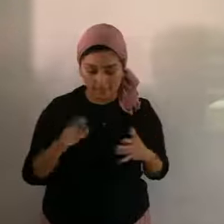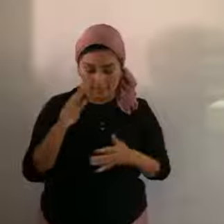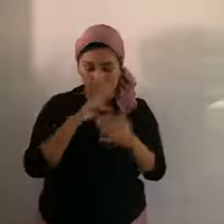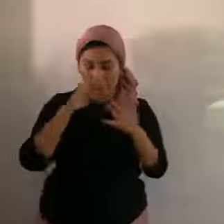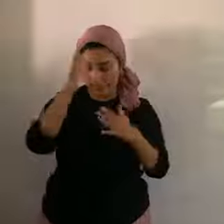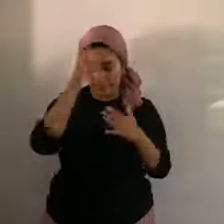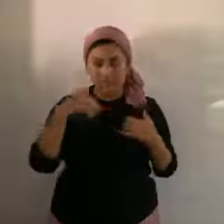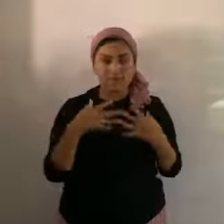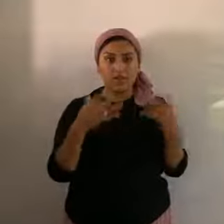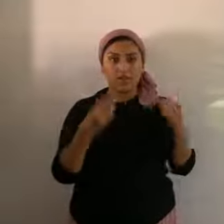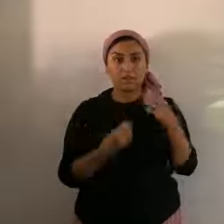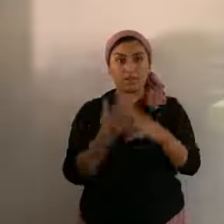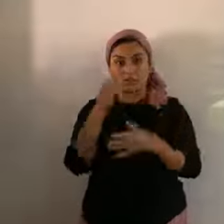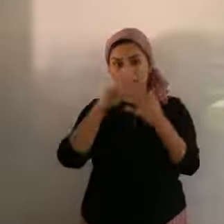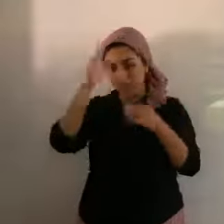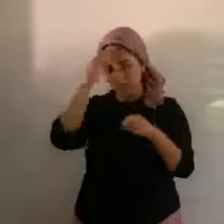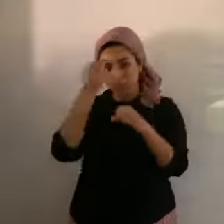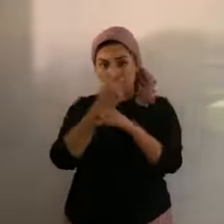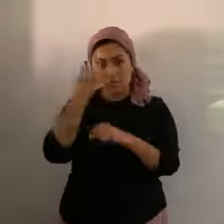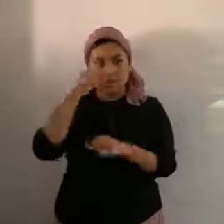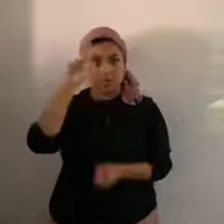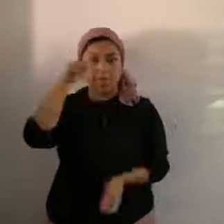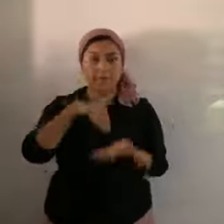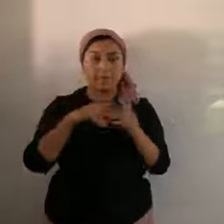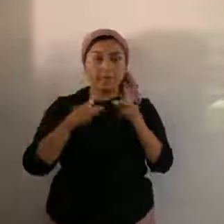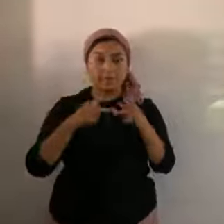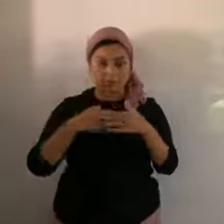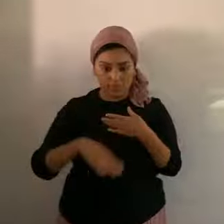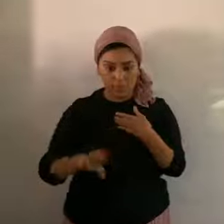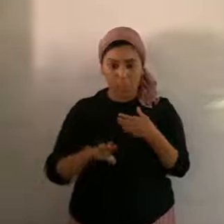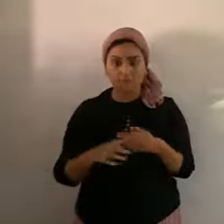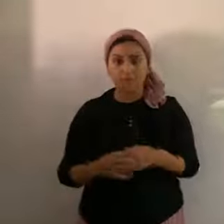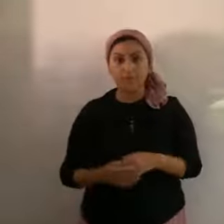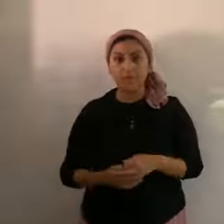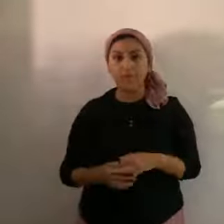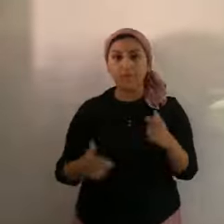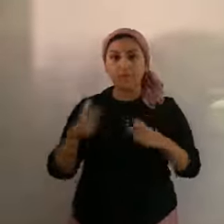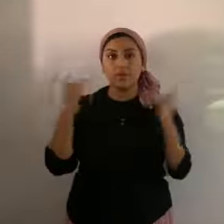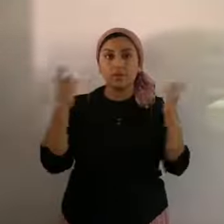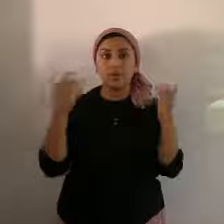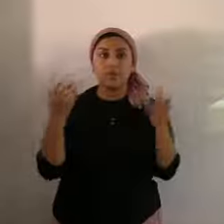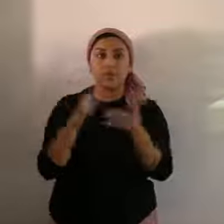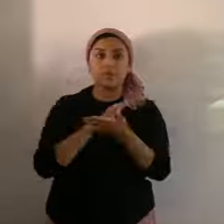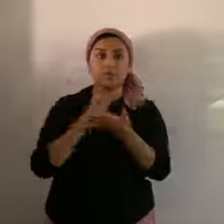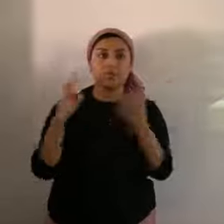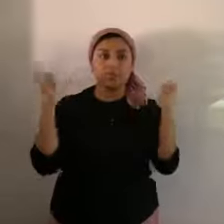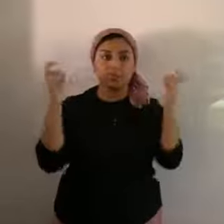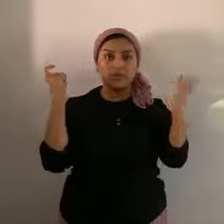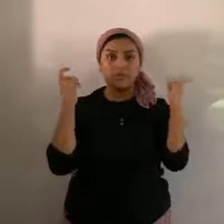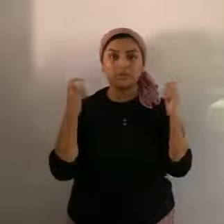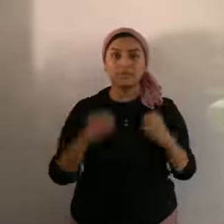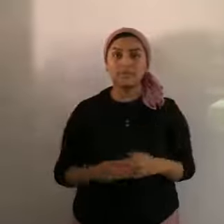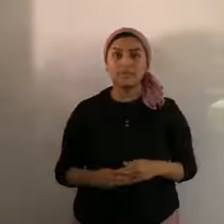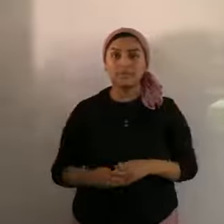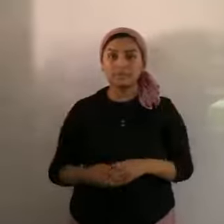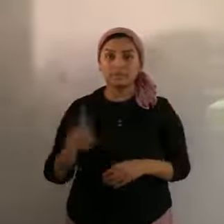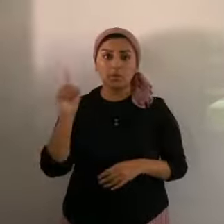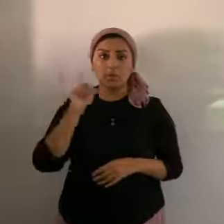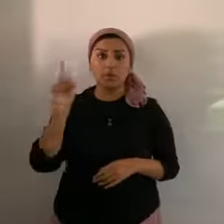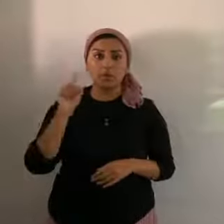hubo mucho fruto, el Eterno lo usó para que 3,000 nacieran en la gran fiesta de Shavuot. ¿En